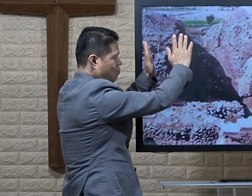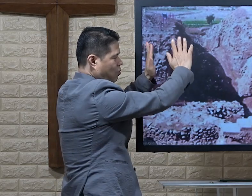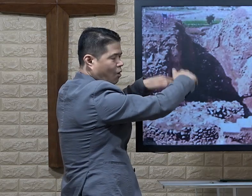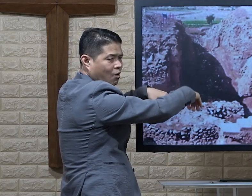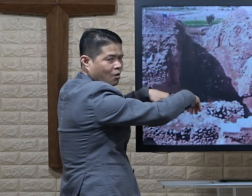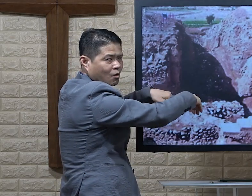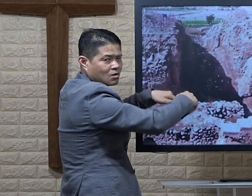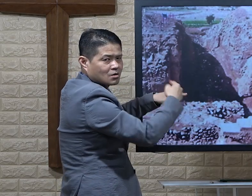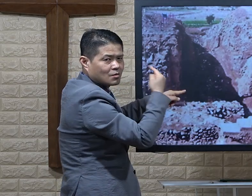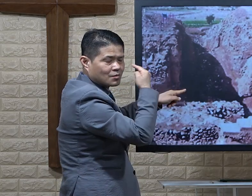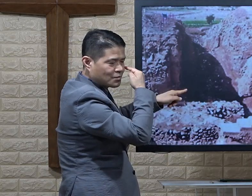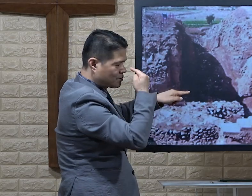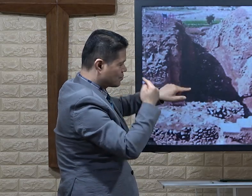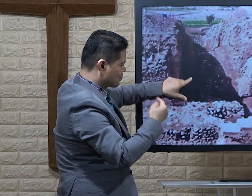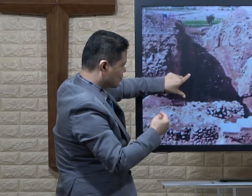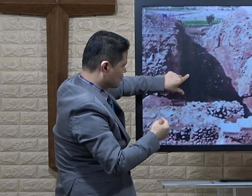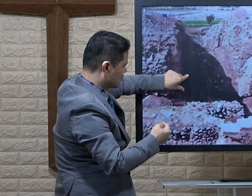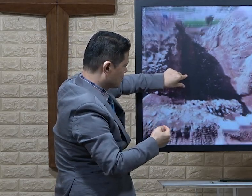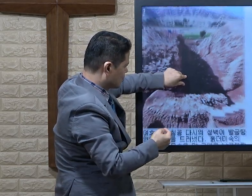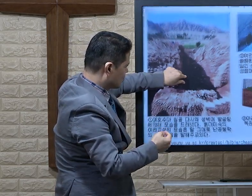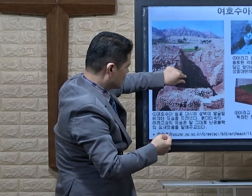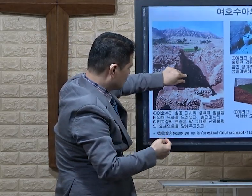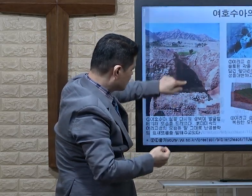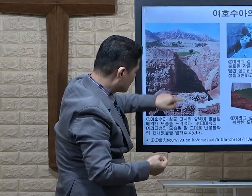성읍이 결국에 무너져 내렸습니다.